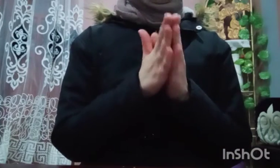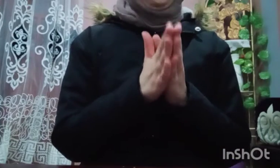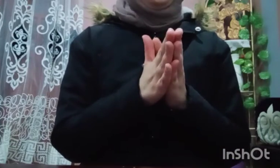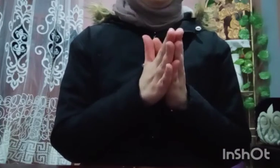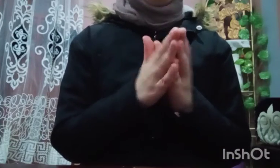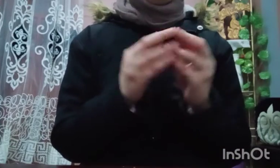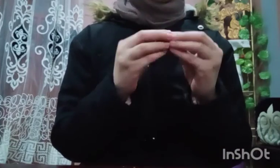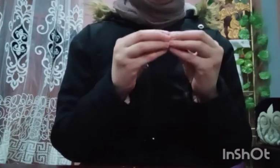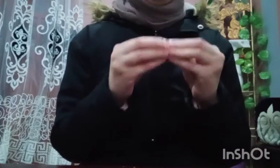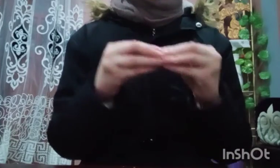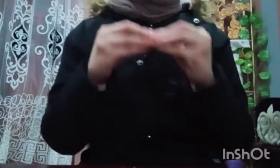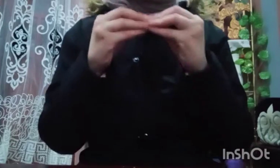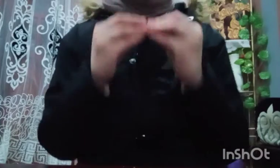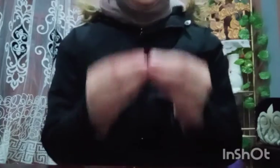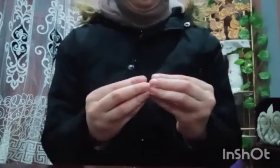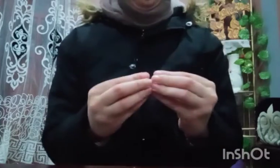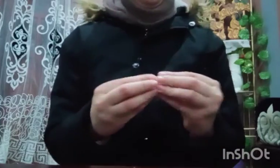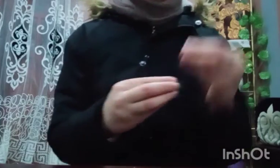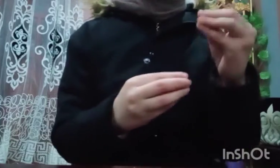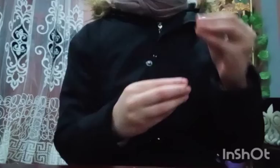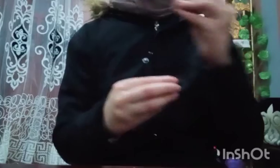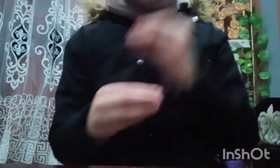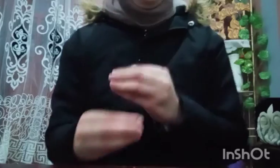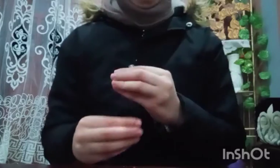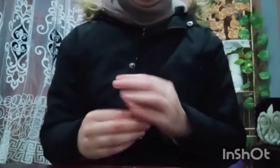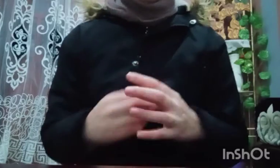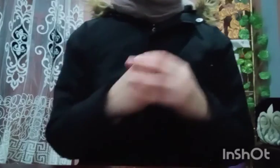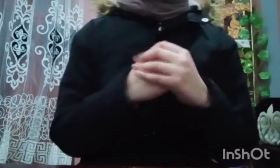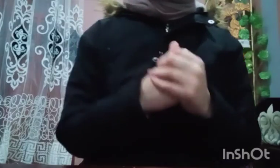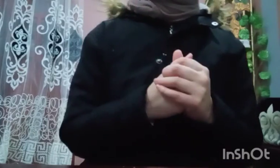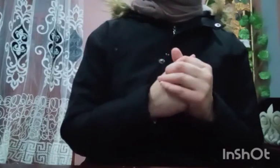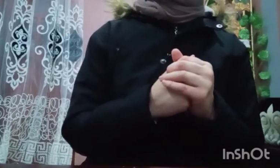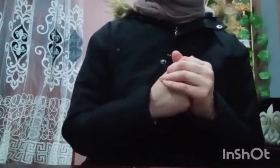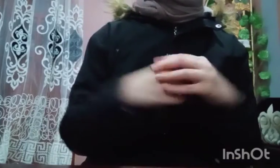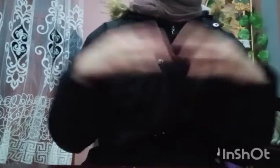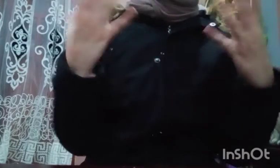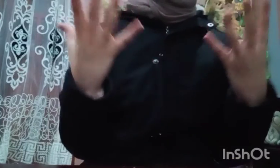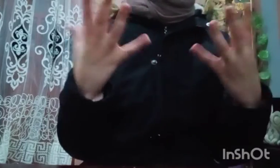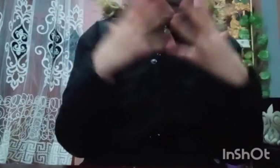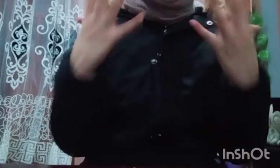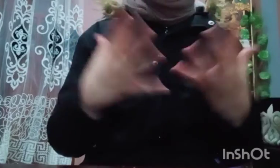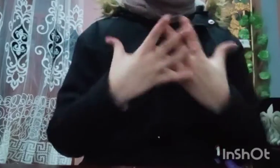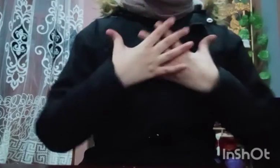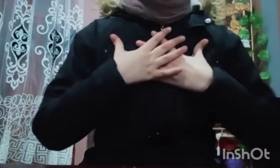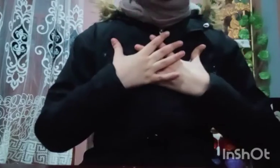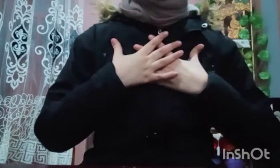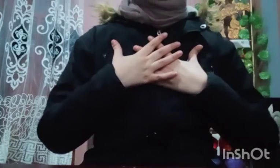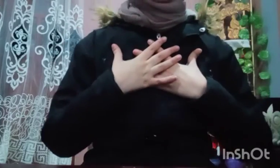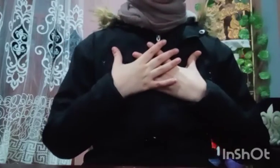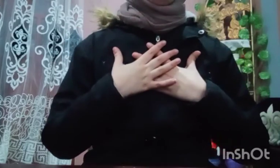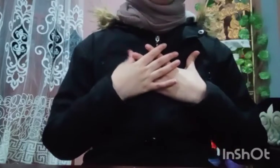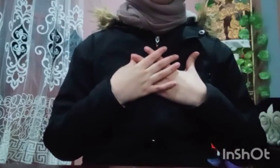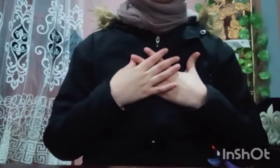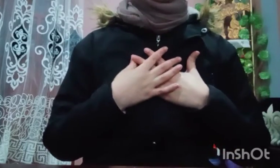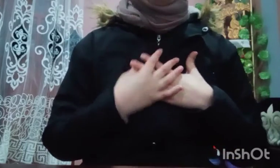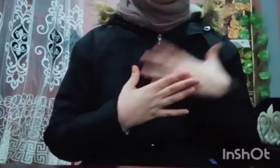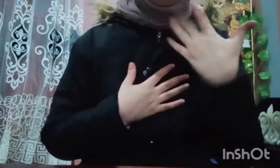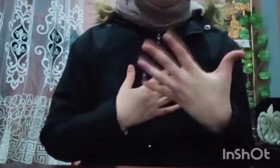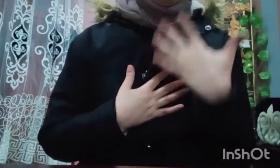فعلا فهمت الحياه صح وعلى الصح فهمت بلي اصلا احنا الناس خلقنا باه نقدموا شي